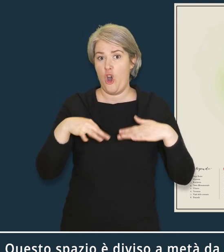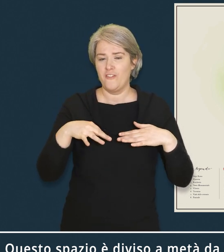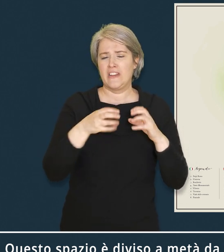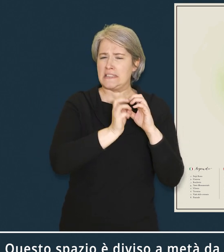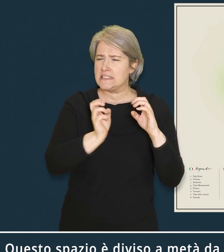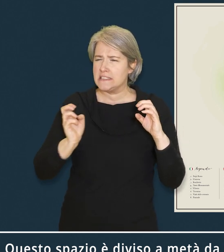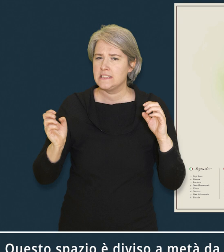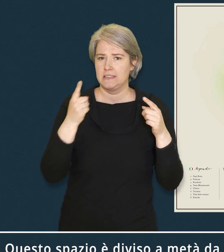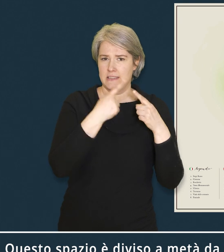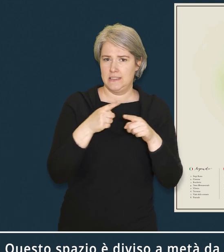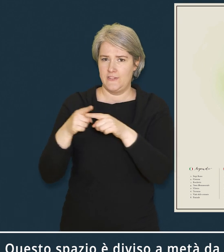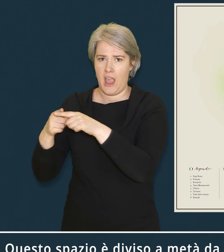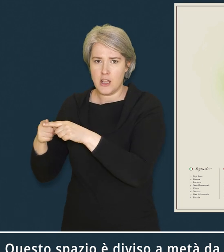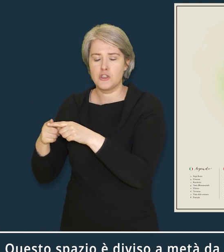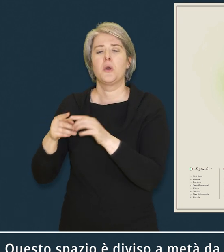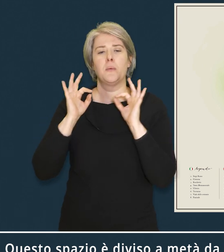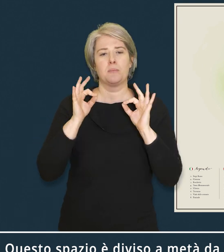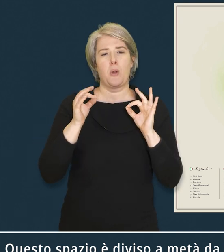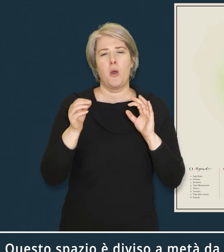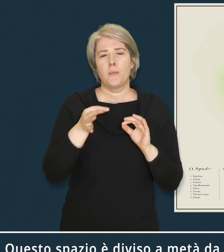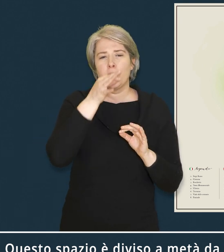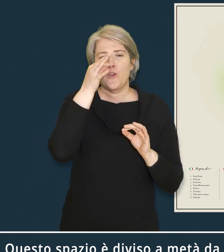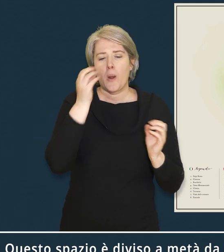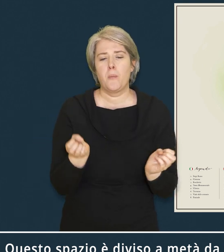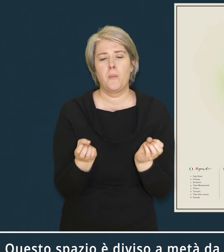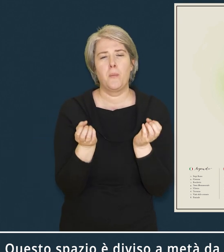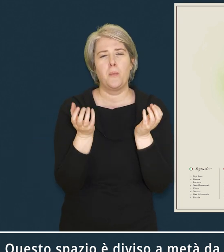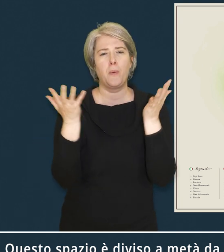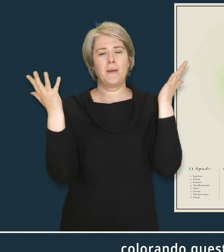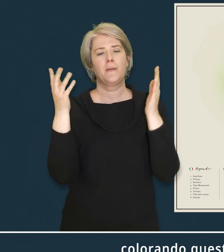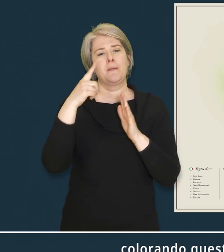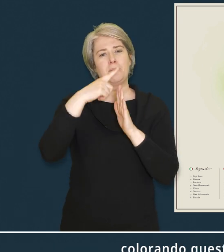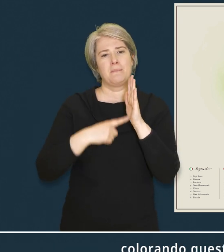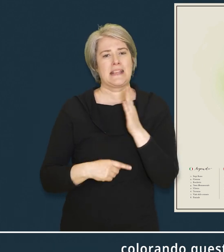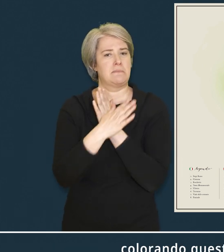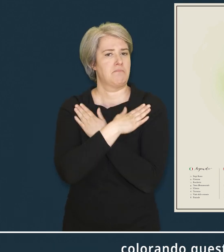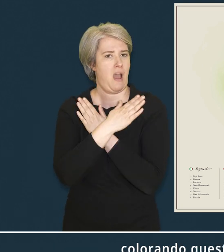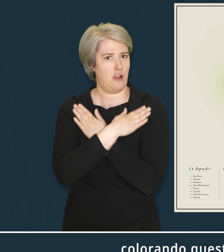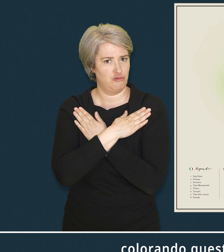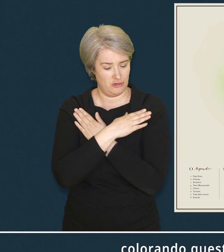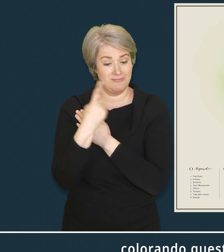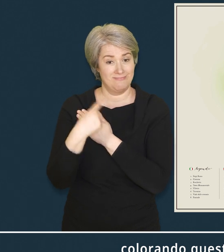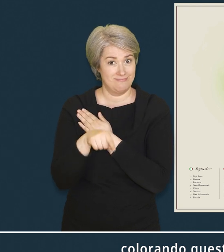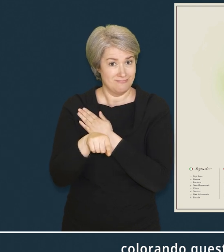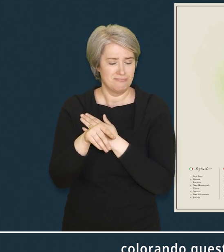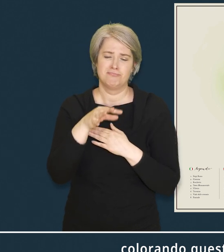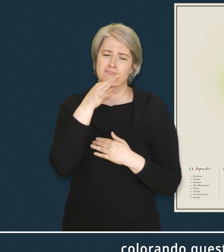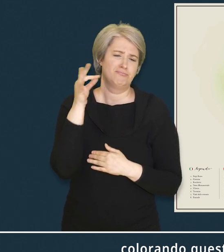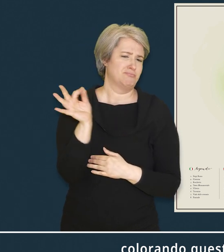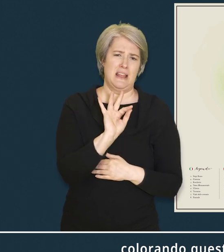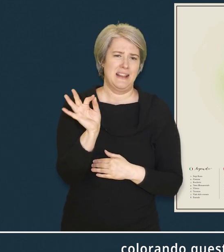19 diverse varietà, che nel mese di maggio fioriscono, colorando questa parte di giardino